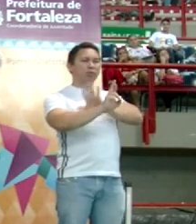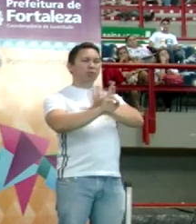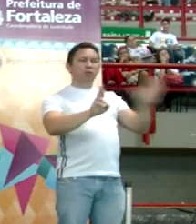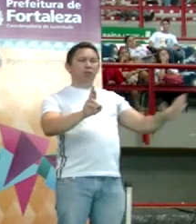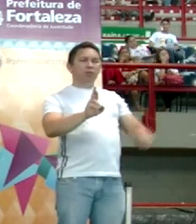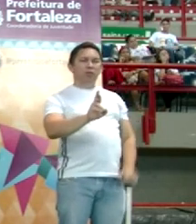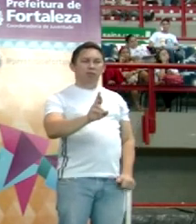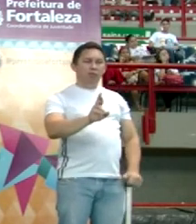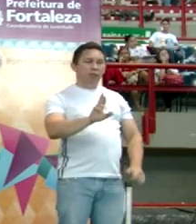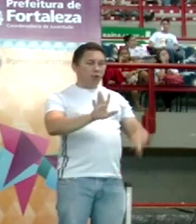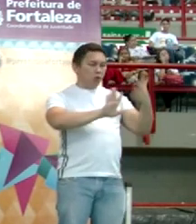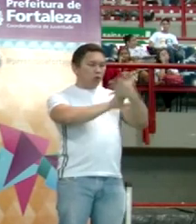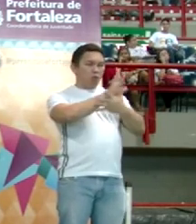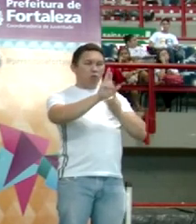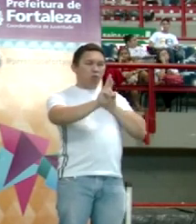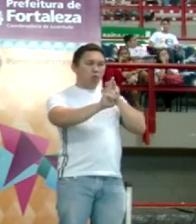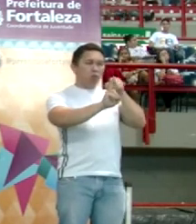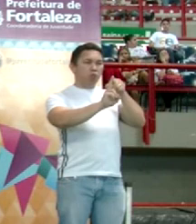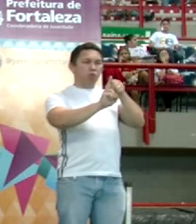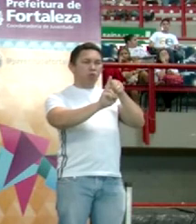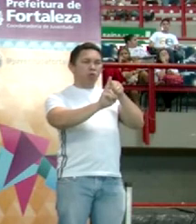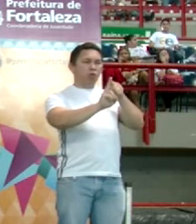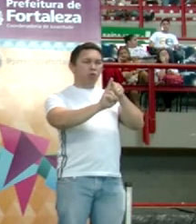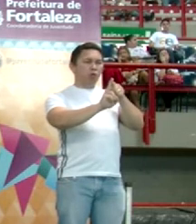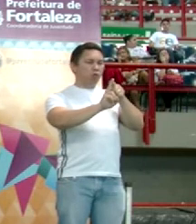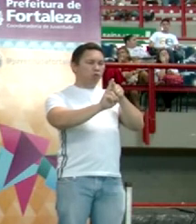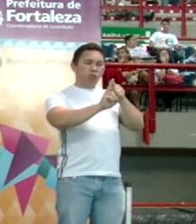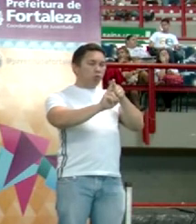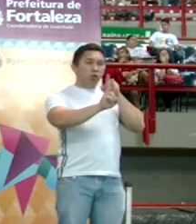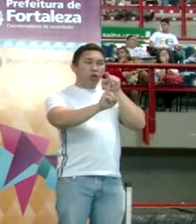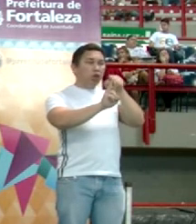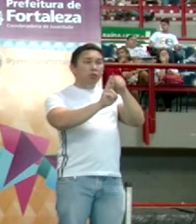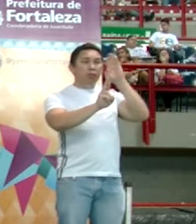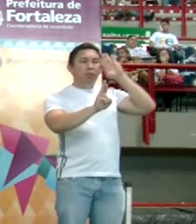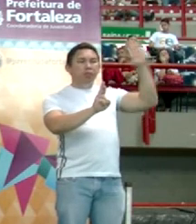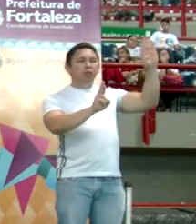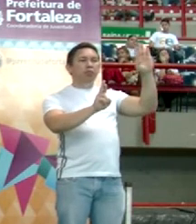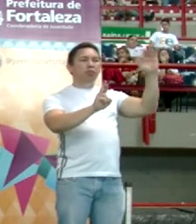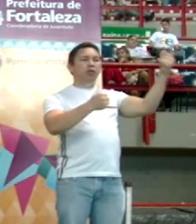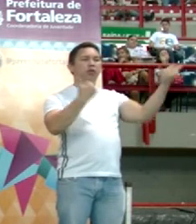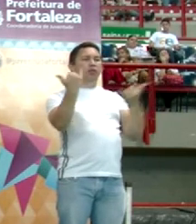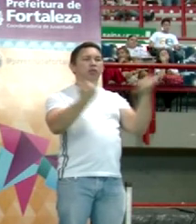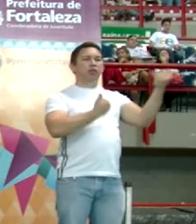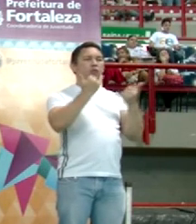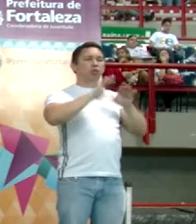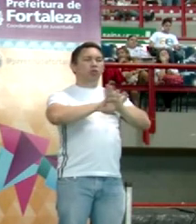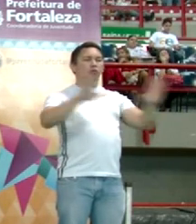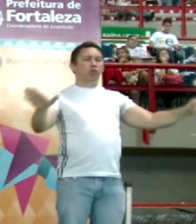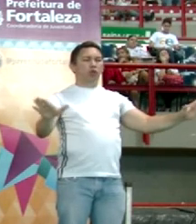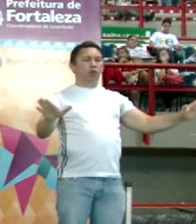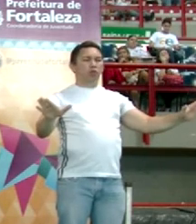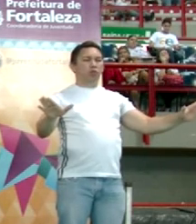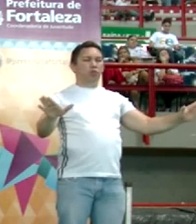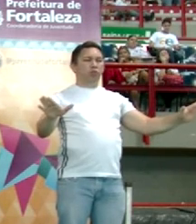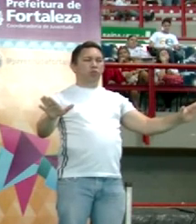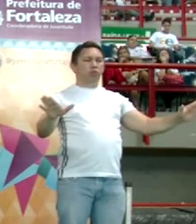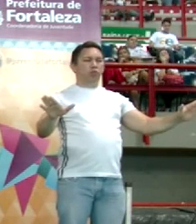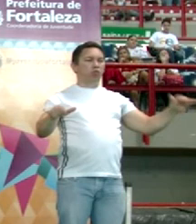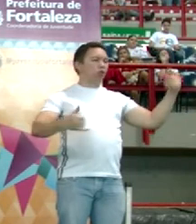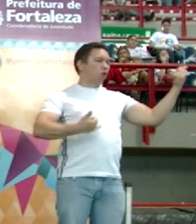referencial. Porque está, acima de tudo, focalizando o quê? A informação. Está